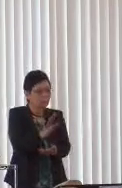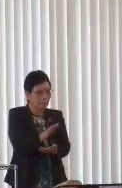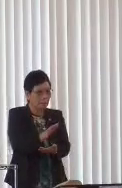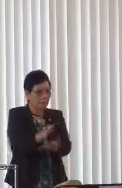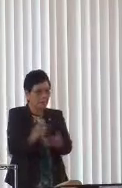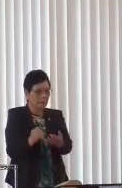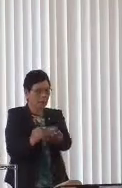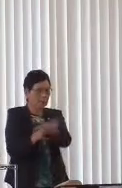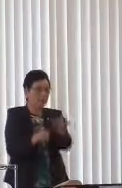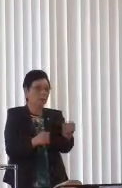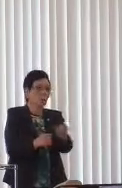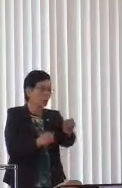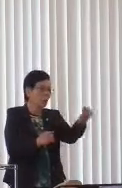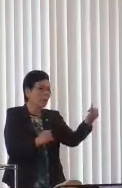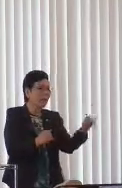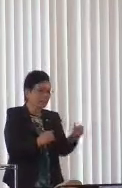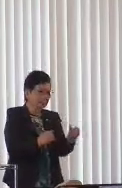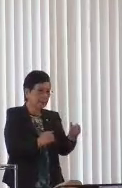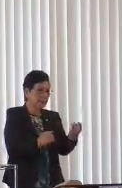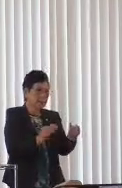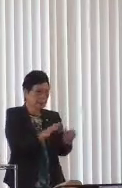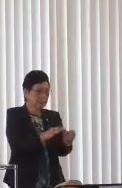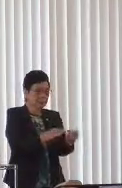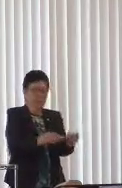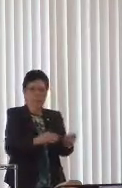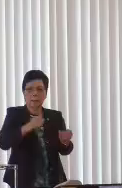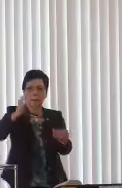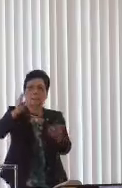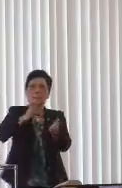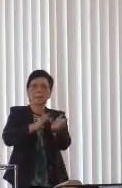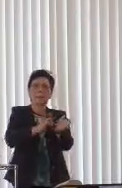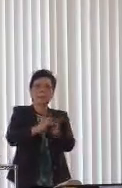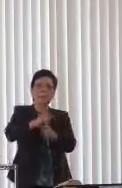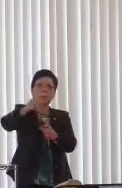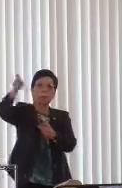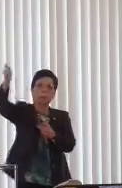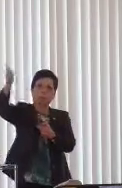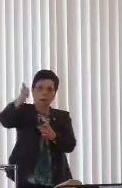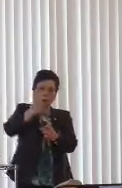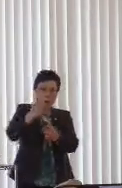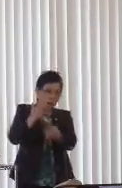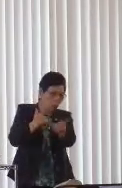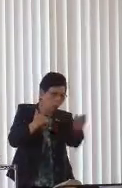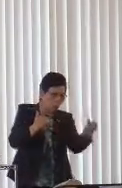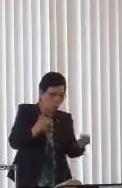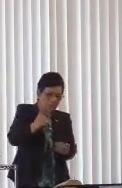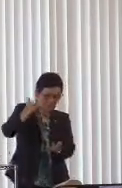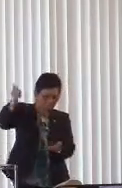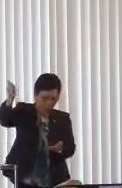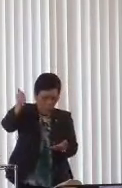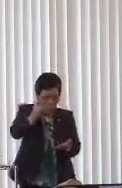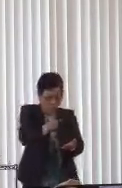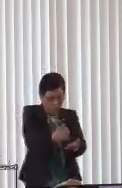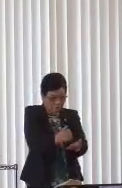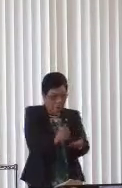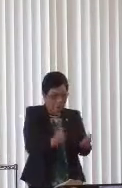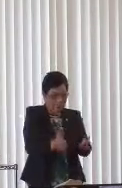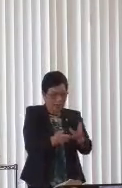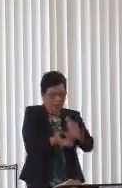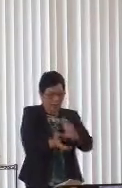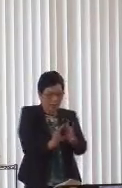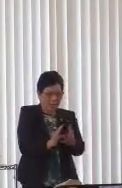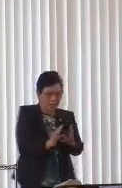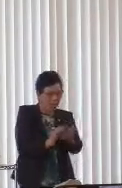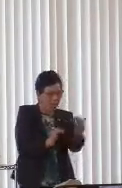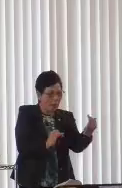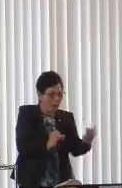乙女たちが迎え入れるというそういうお話になっているわけですけれども、婚宴の席にですね、まさにこの花婿はイエス・